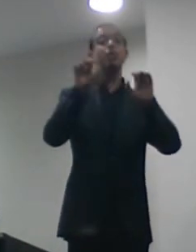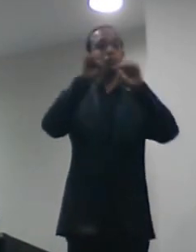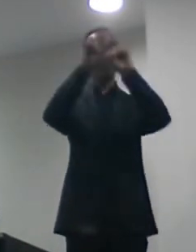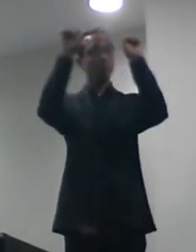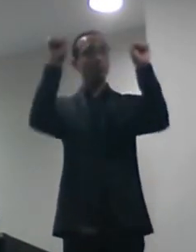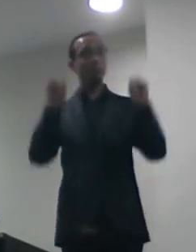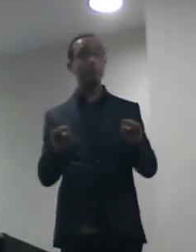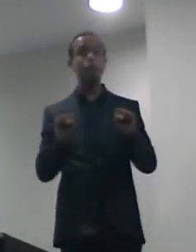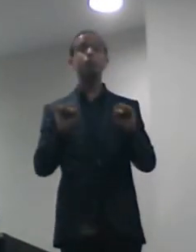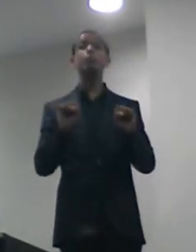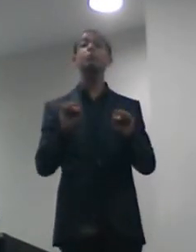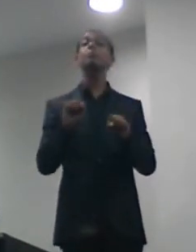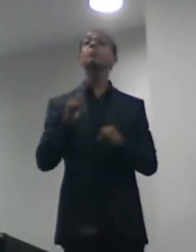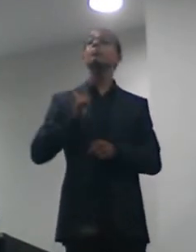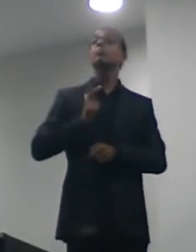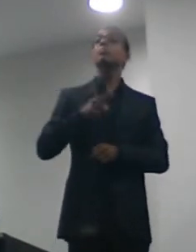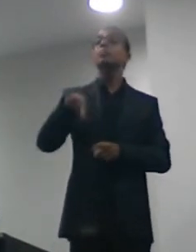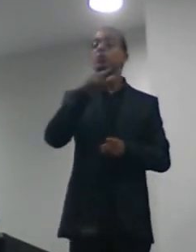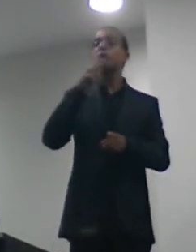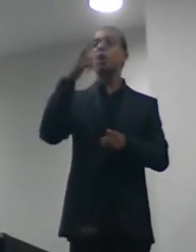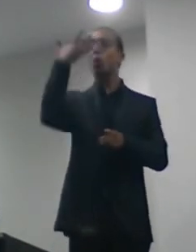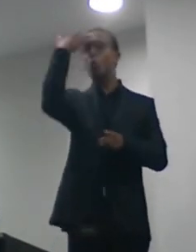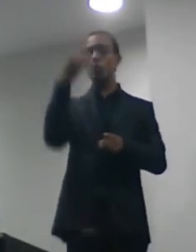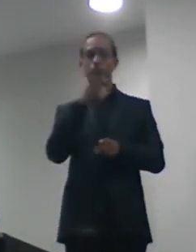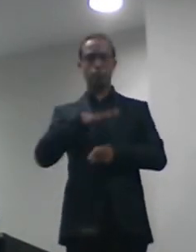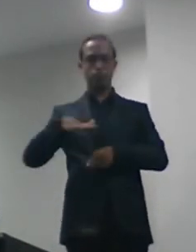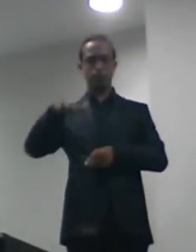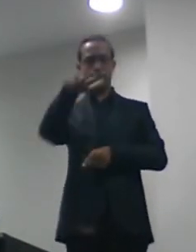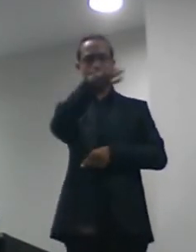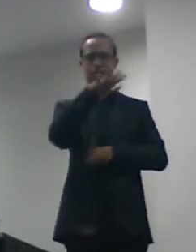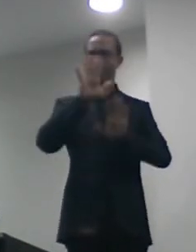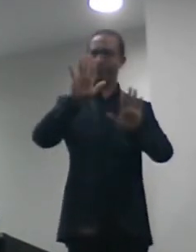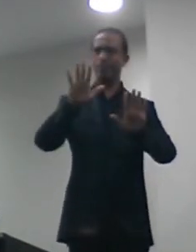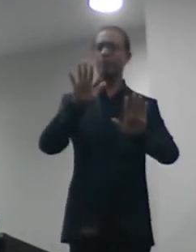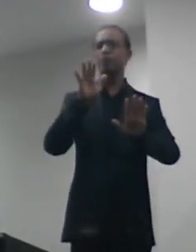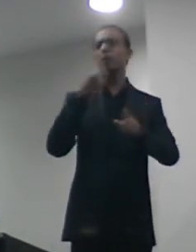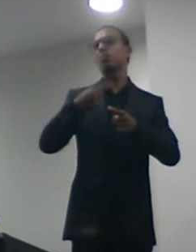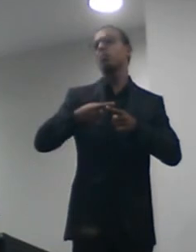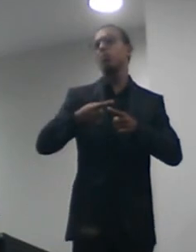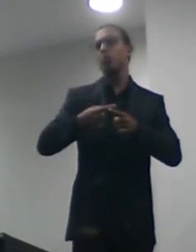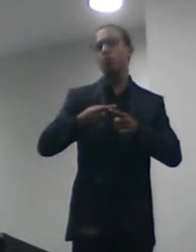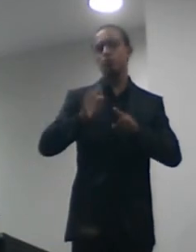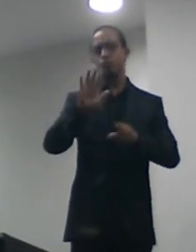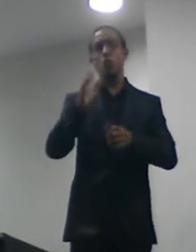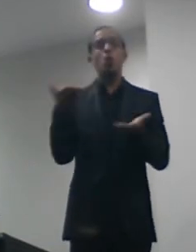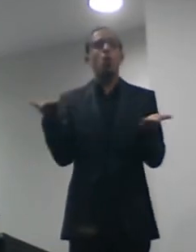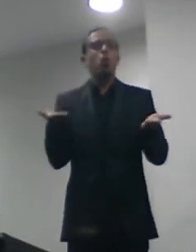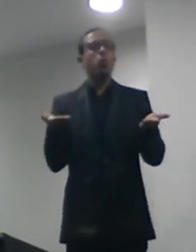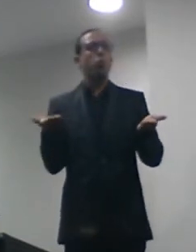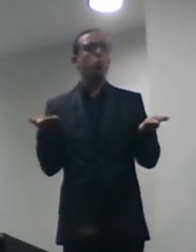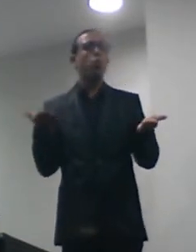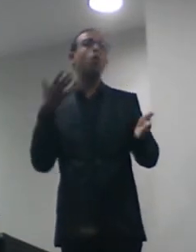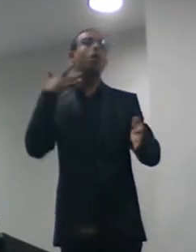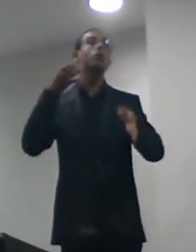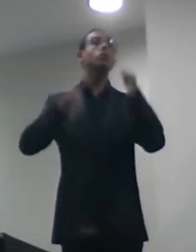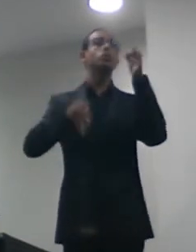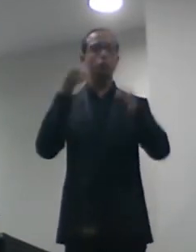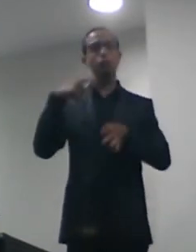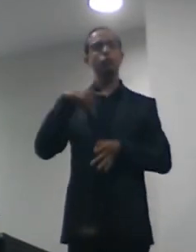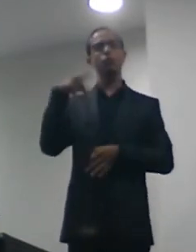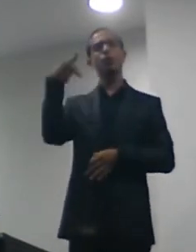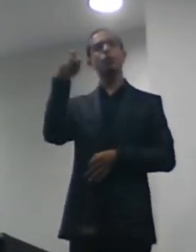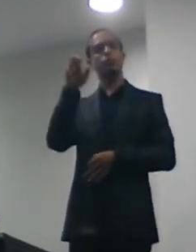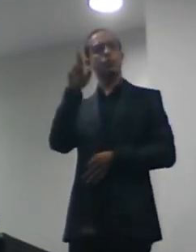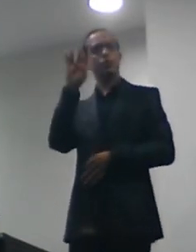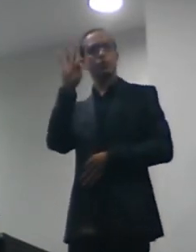sistema é para poder, na verdade, entender o próprio sistema. Por quê? Hoje em dia, a justiça tem peritos.